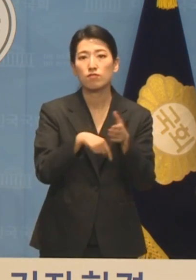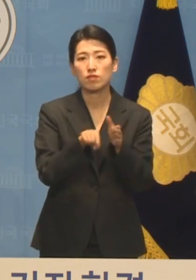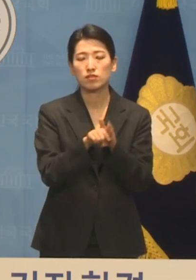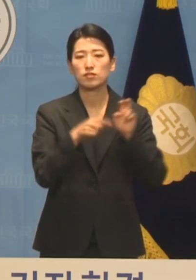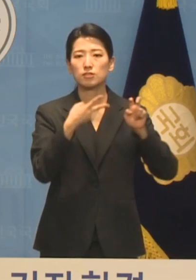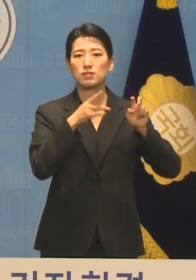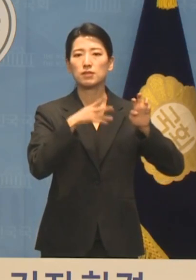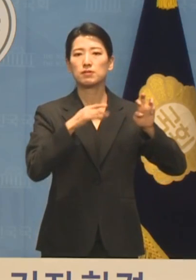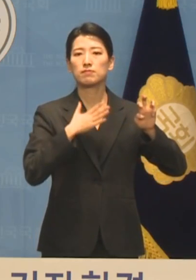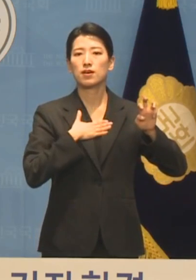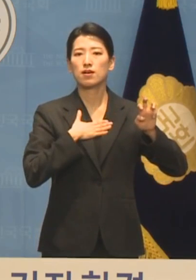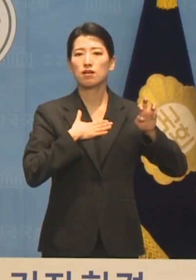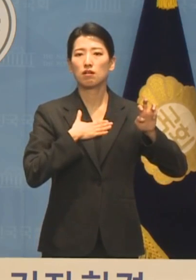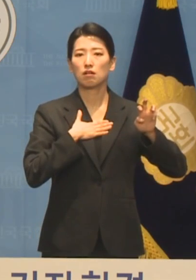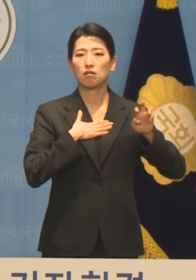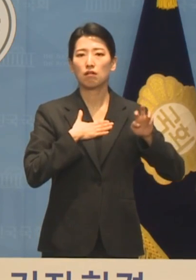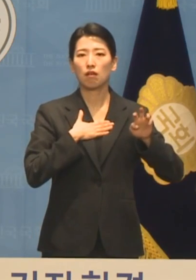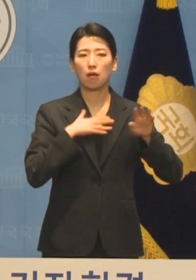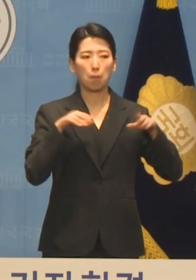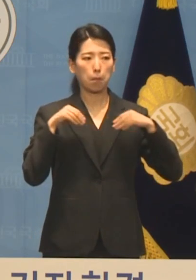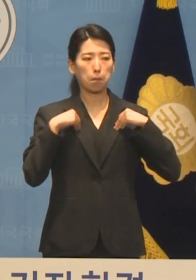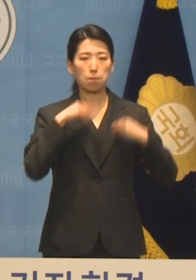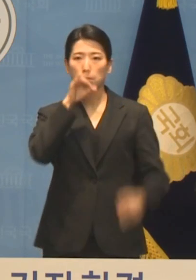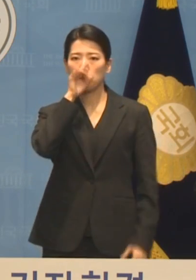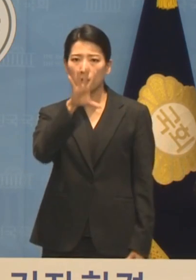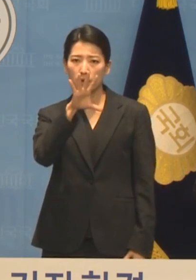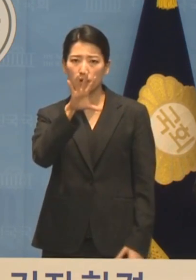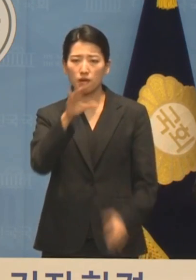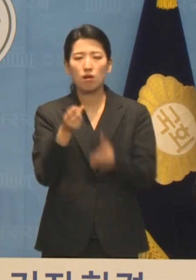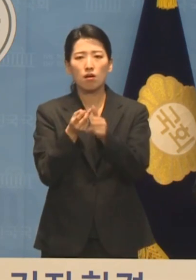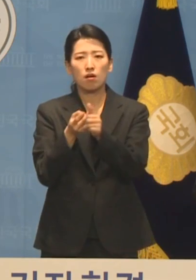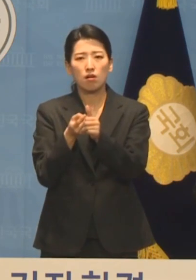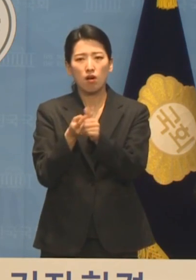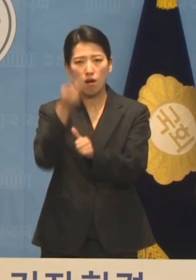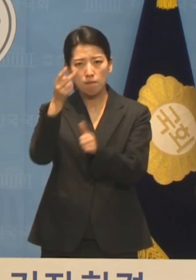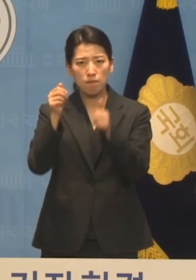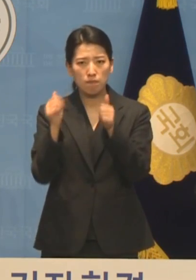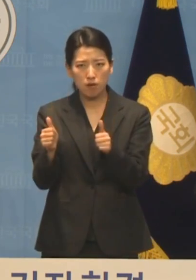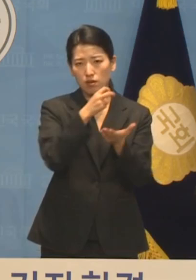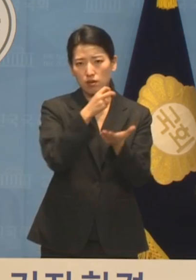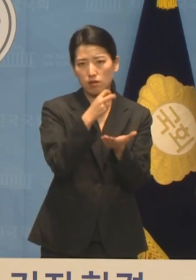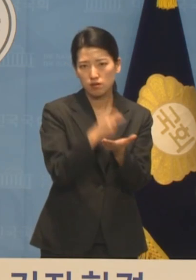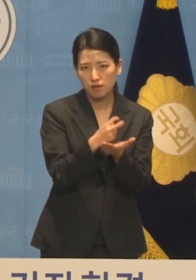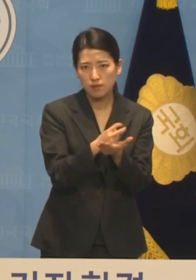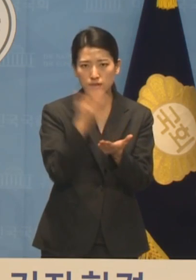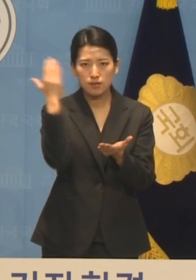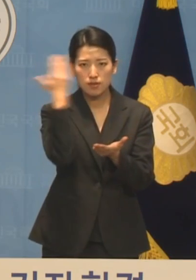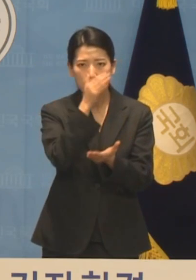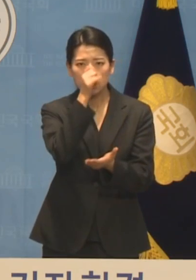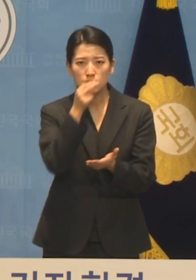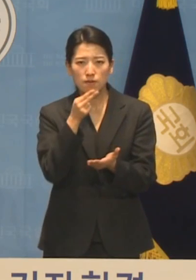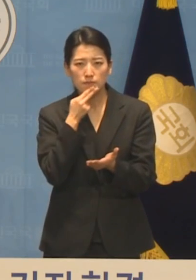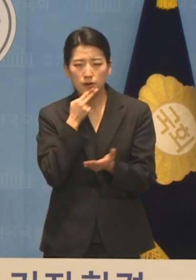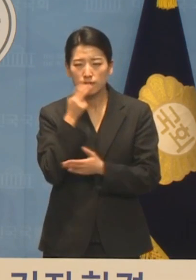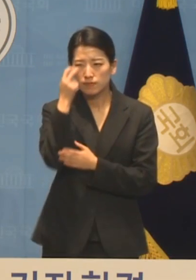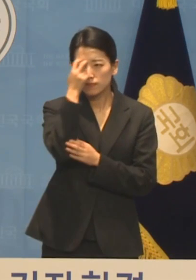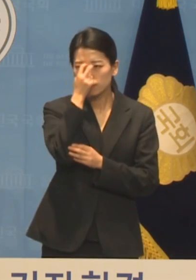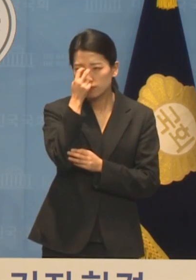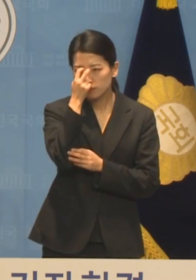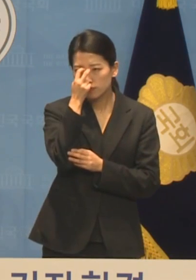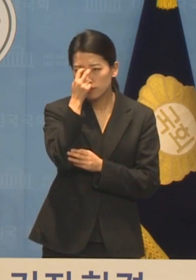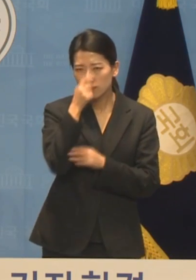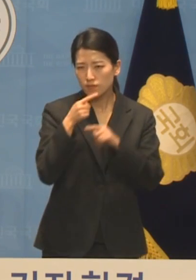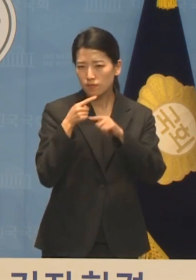이제부터라도 나서서 대한민국 헌법과 헌정 질서가 제대로 지켜지고 있는지 감시하고 평가하고 또